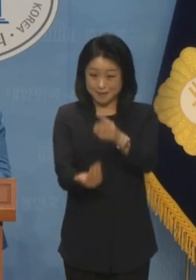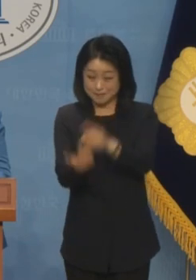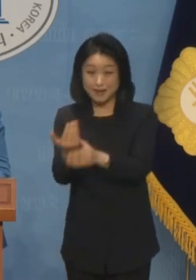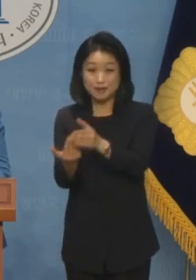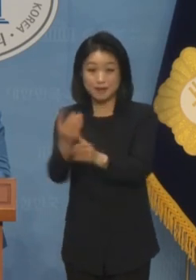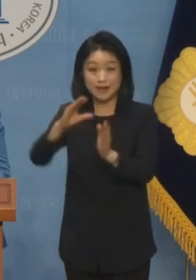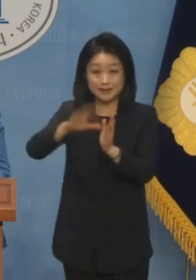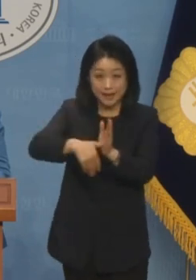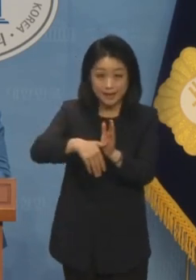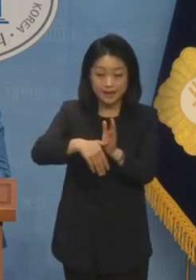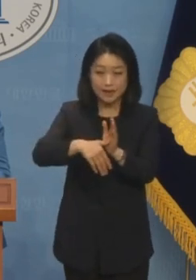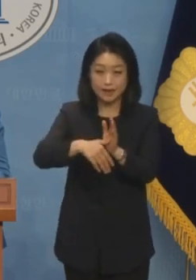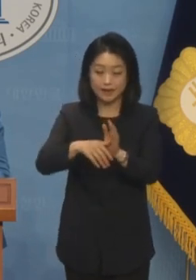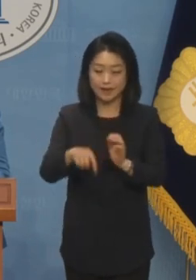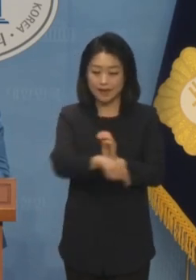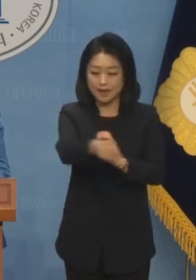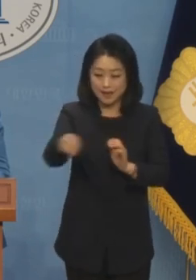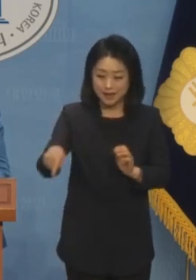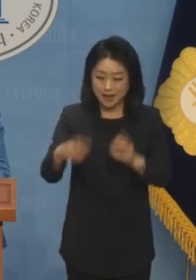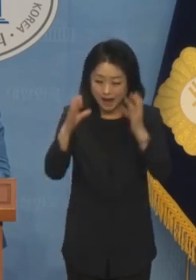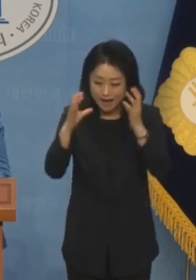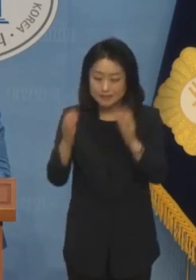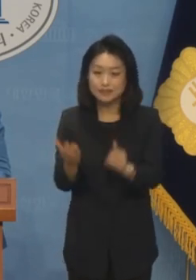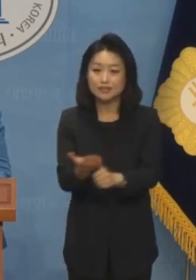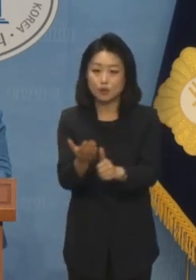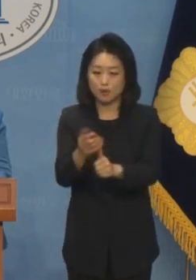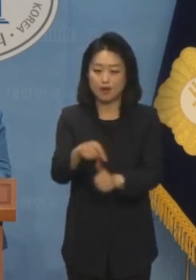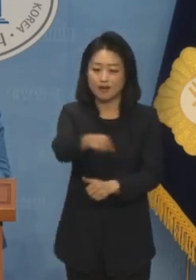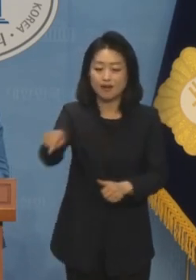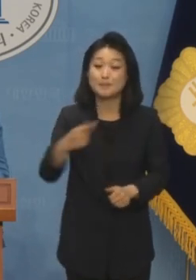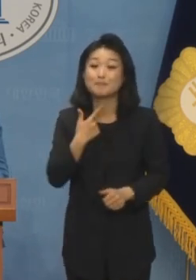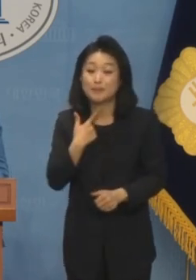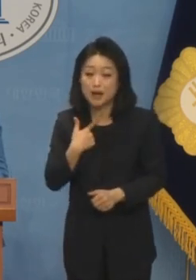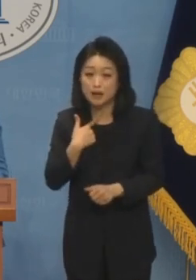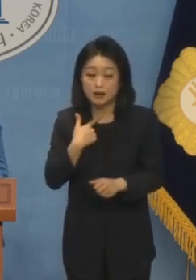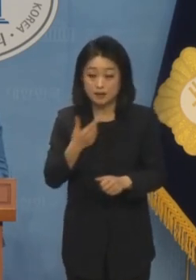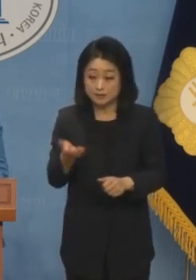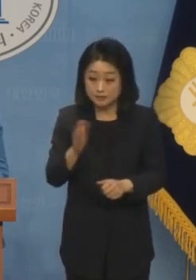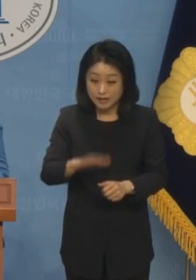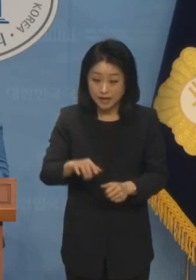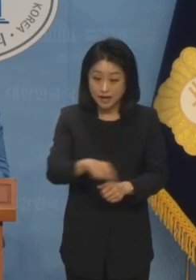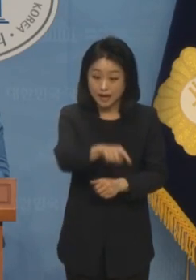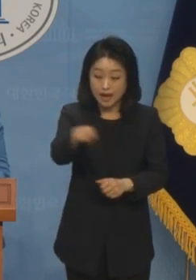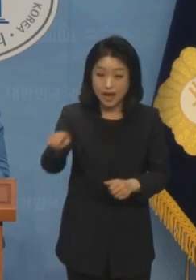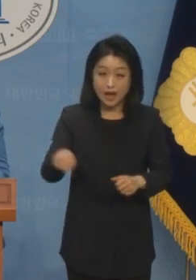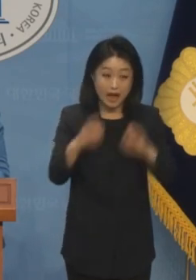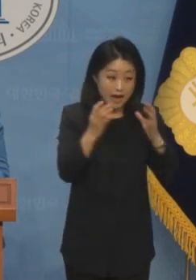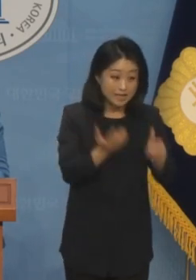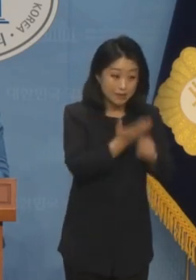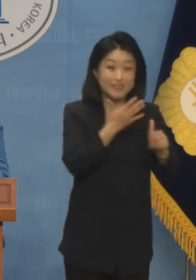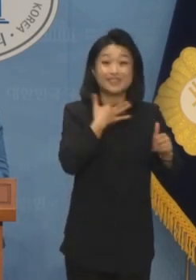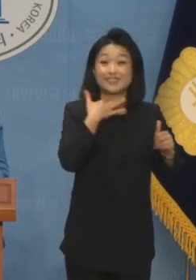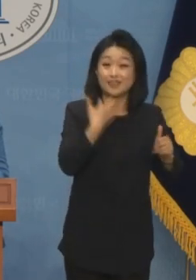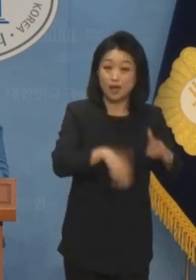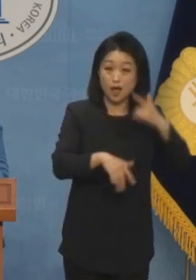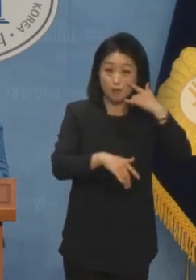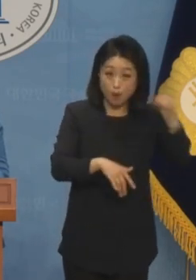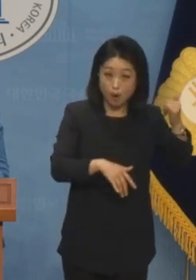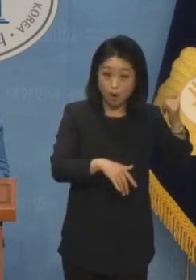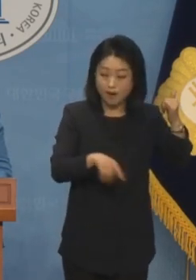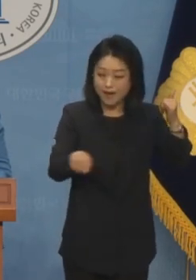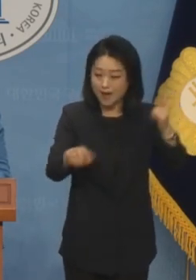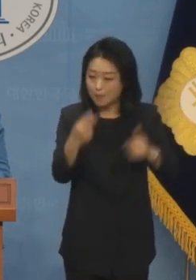때 그 아이를 키우지 않았던 부모가 그 아이의 보험금, 그 아이들이 남기고 간